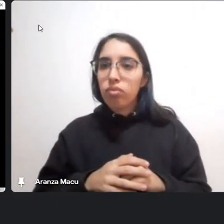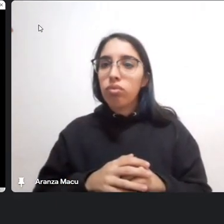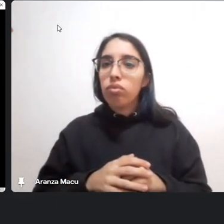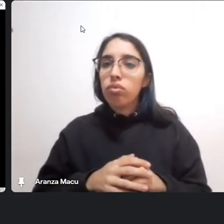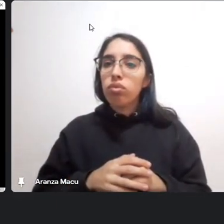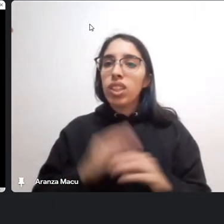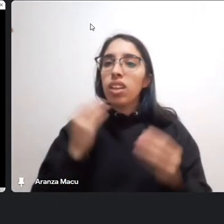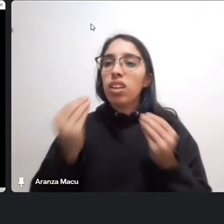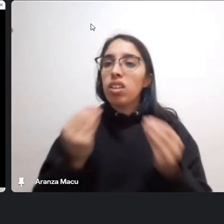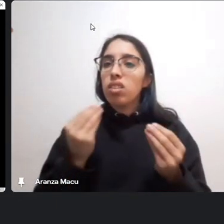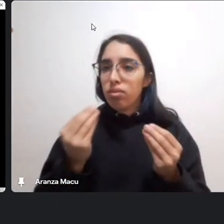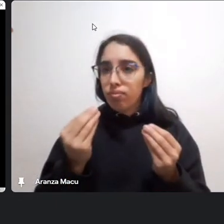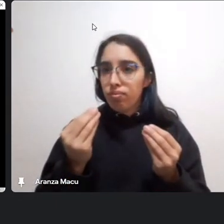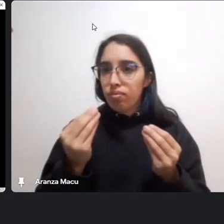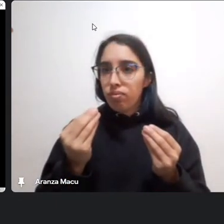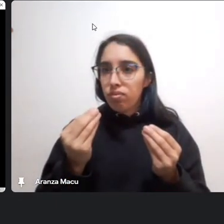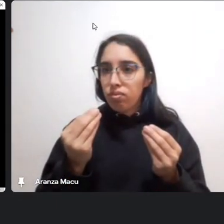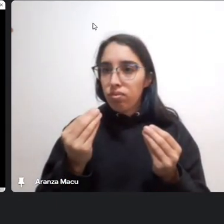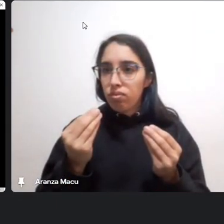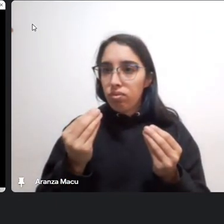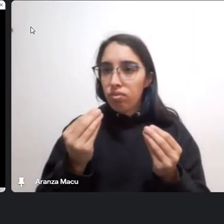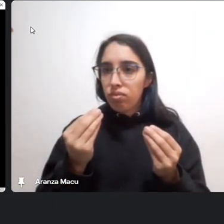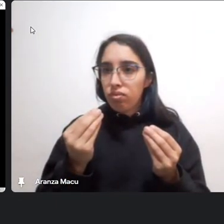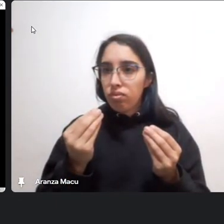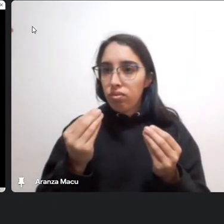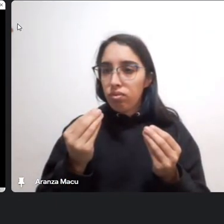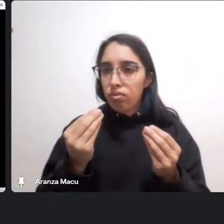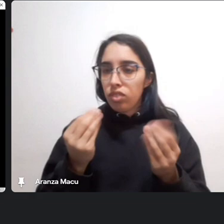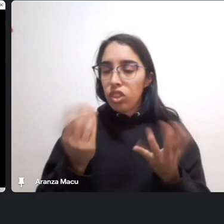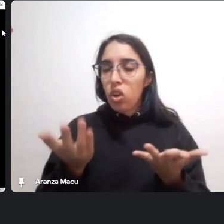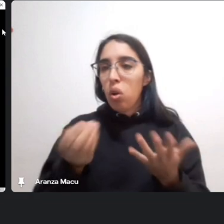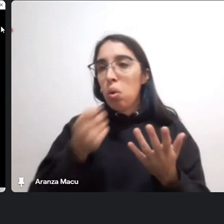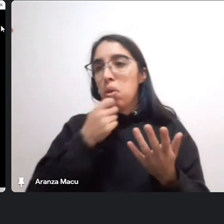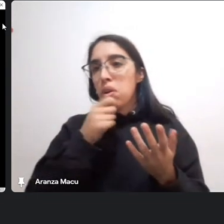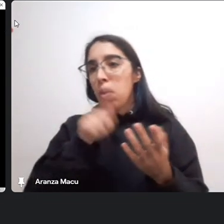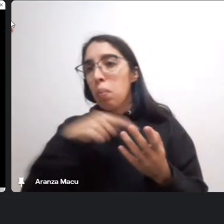and courses, que son cursos y programas